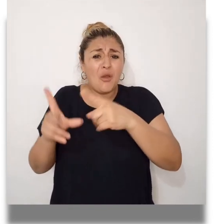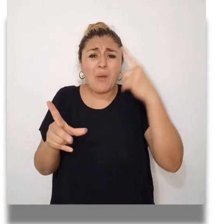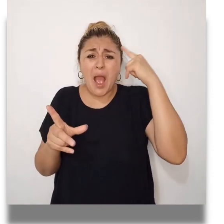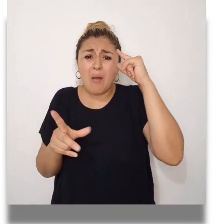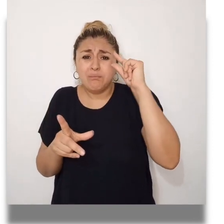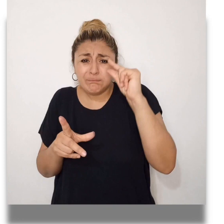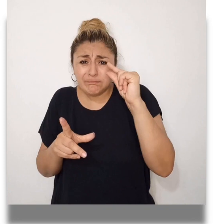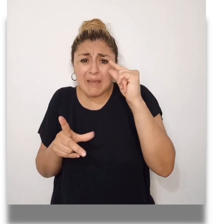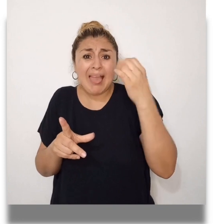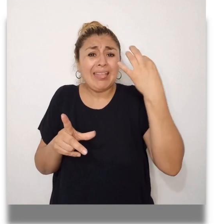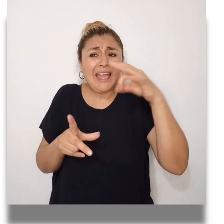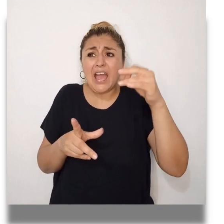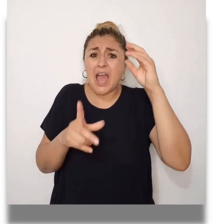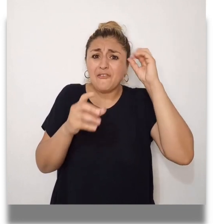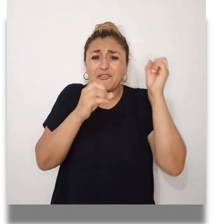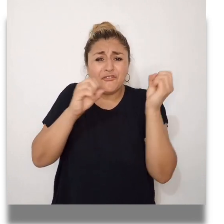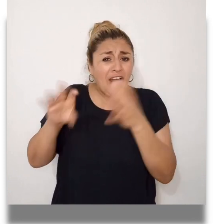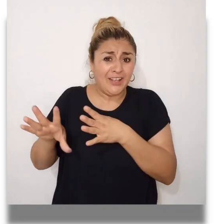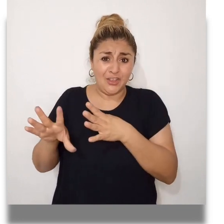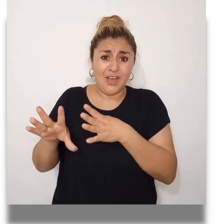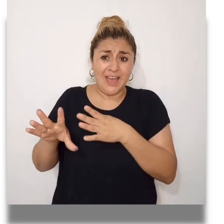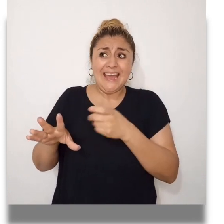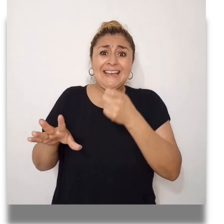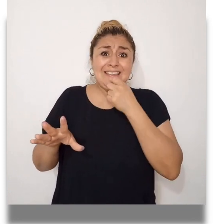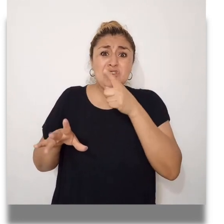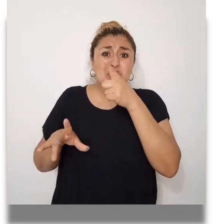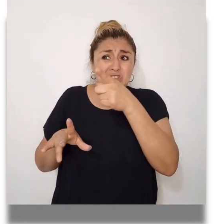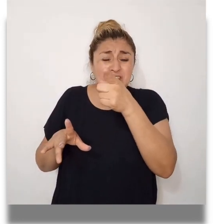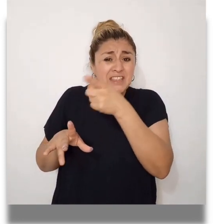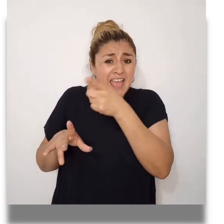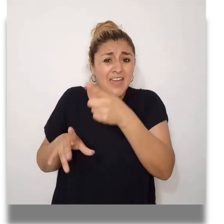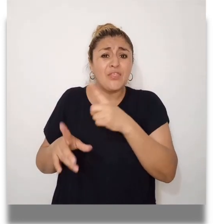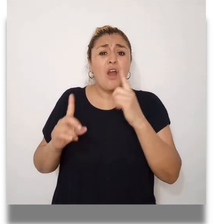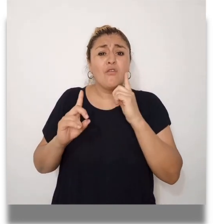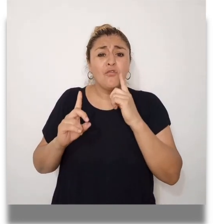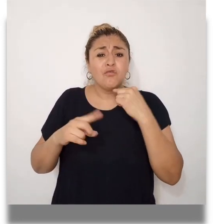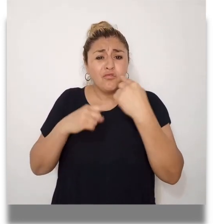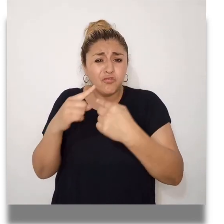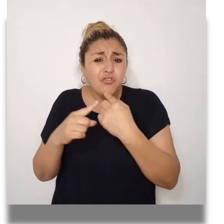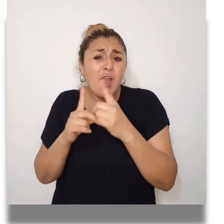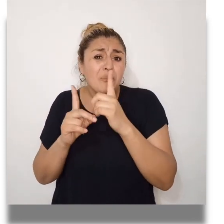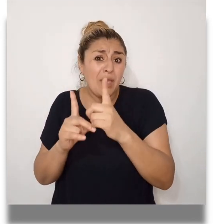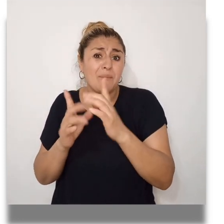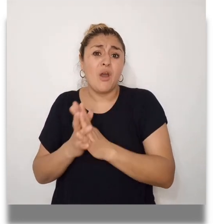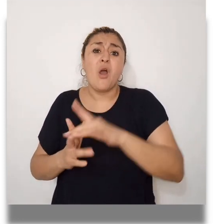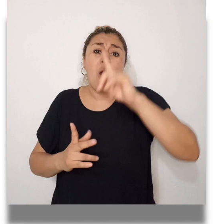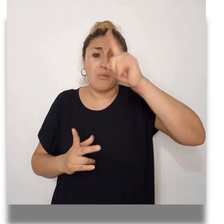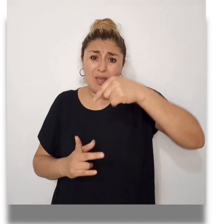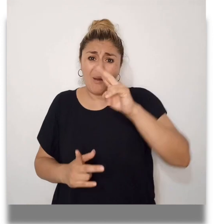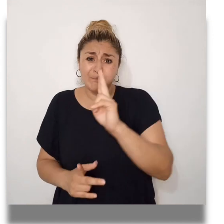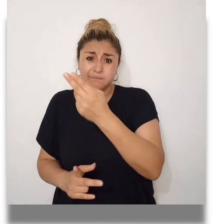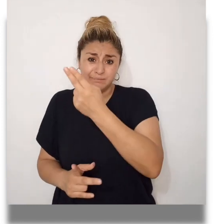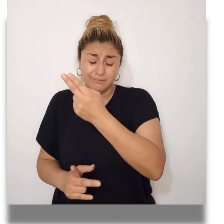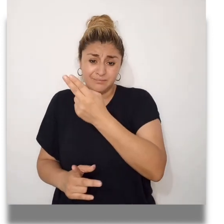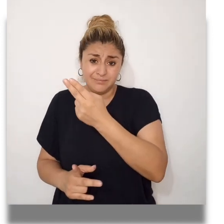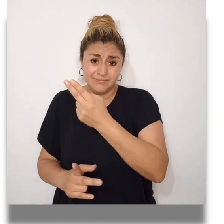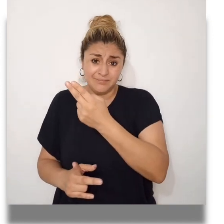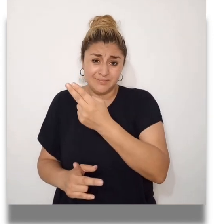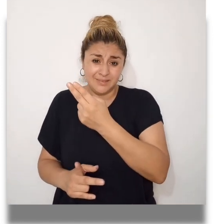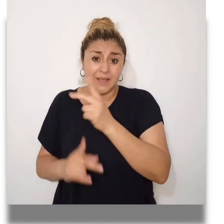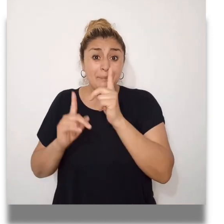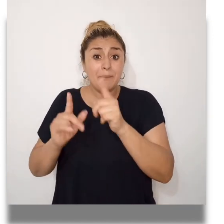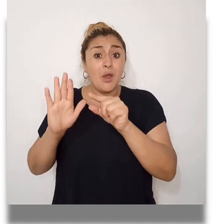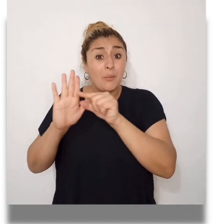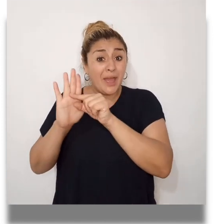verset continue et dit. Y el versículo continúa y dice. Et marchez dans la voie de l'intelligence.